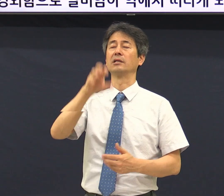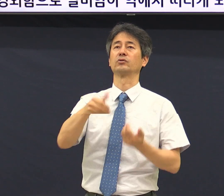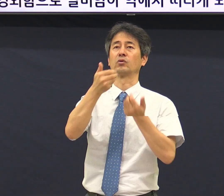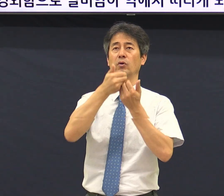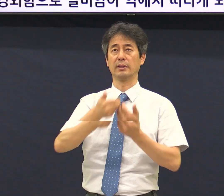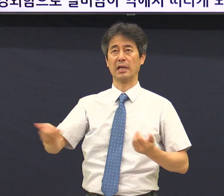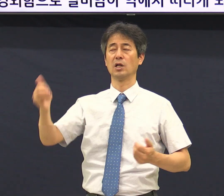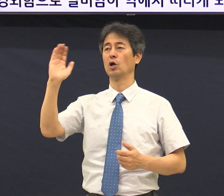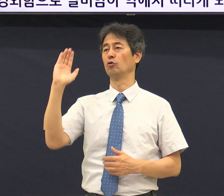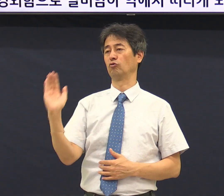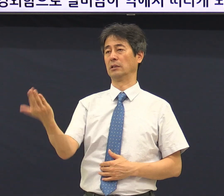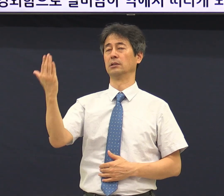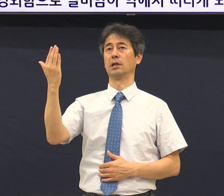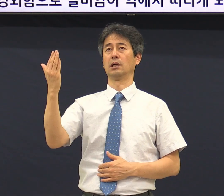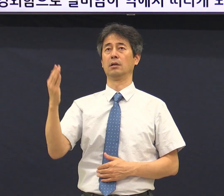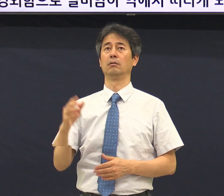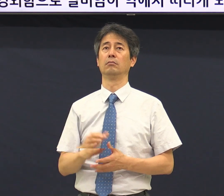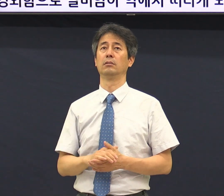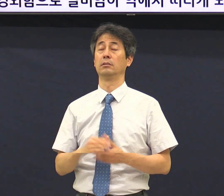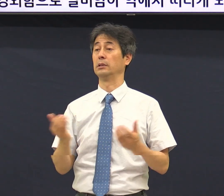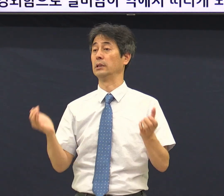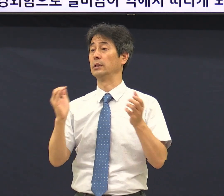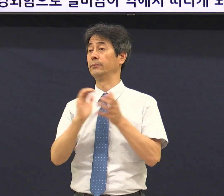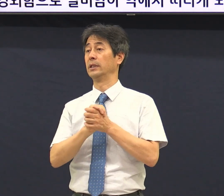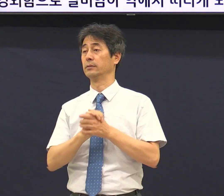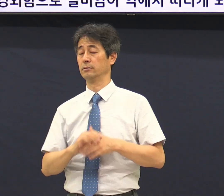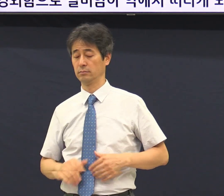악에서 떠나게 되느니라. 아멘.